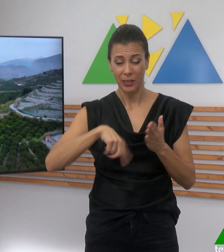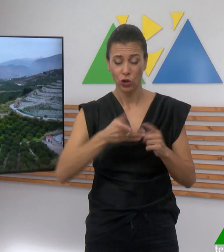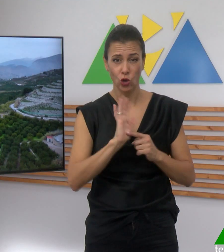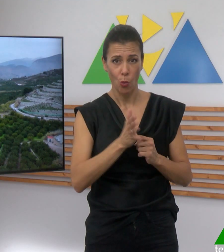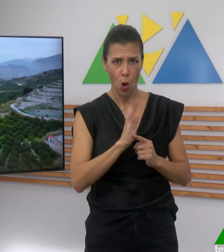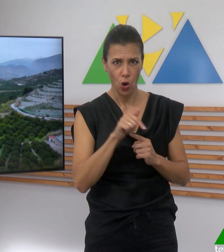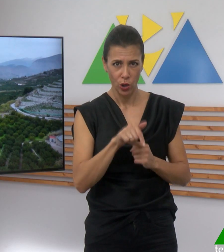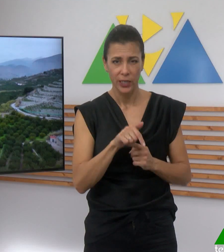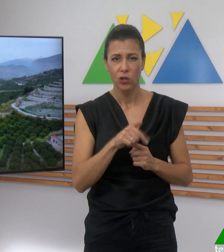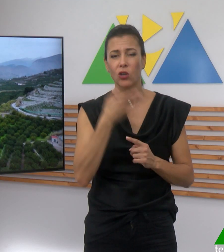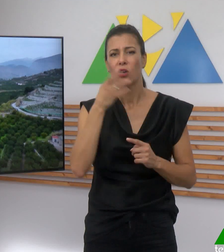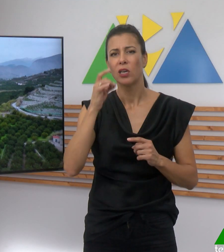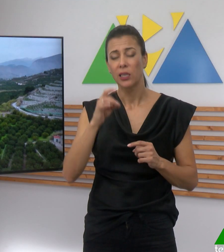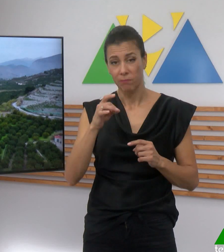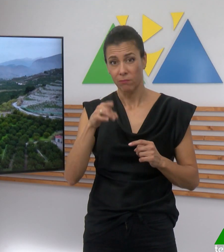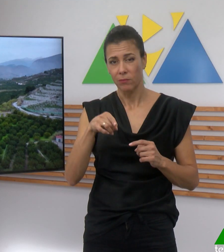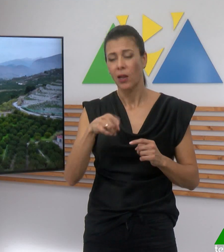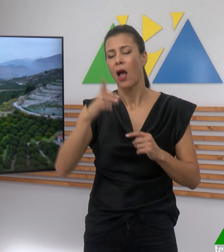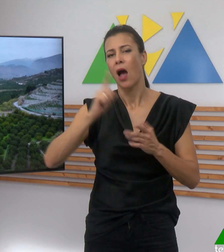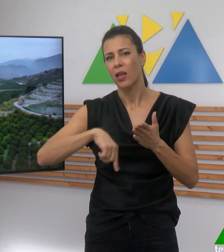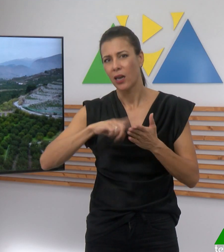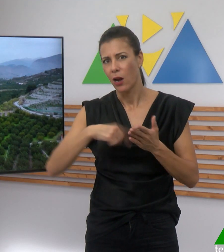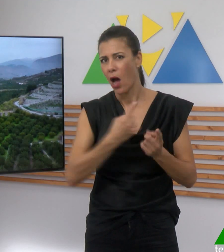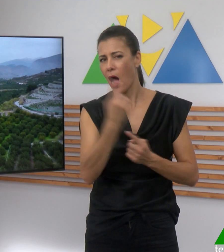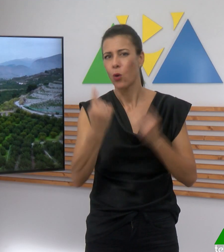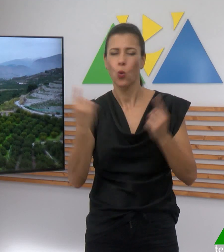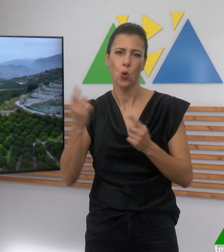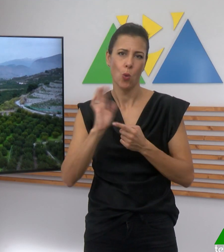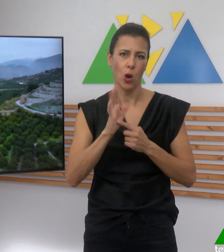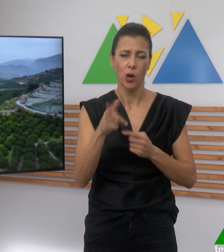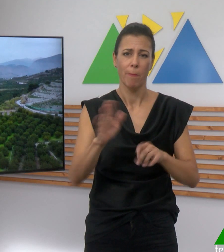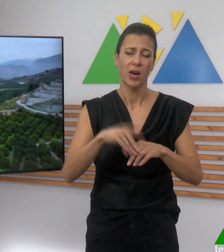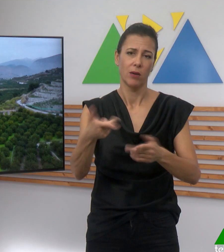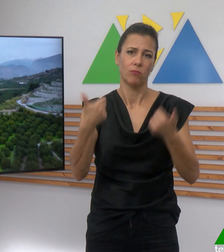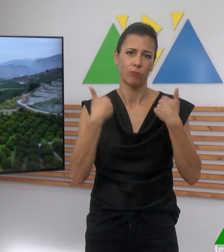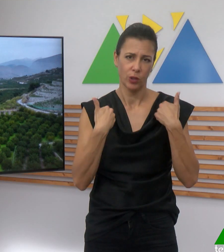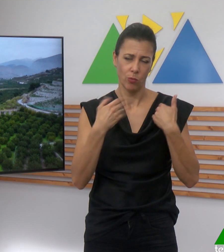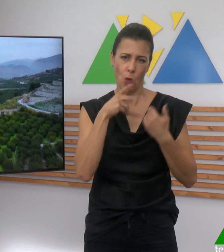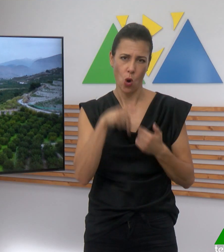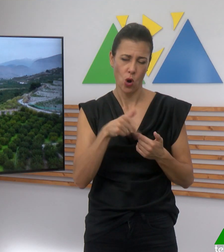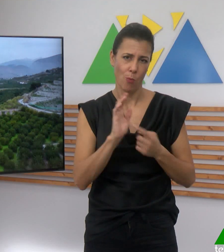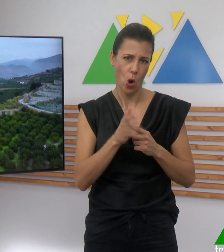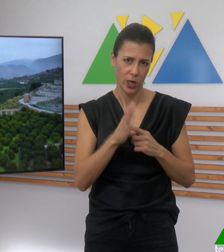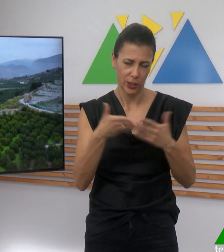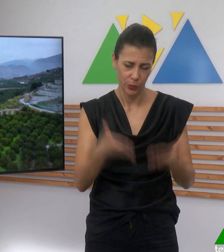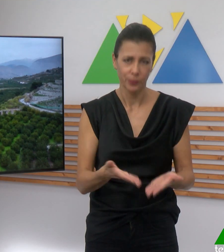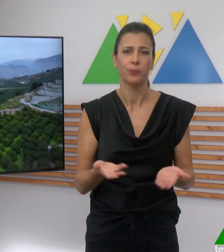Beatriz Galindo los arrendaba algunos molineros que se hacían cargo del molino de liña posteriormente a la